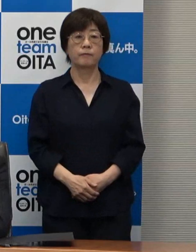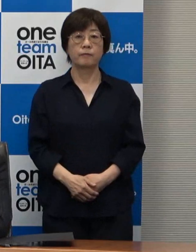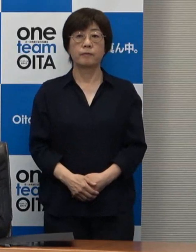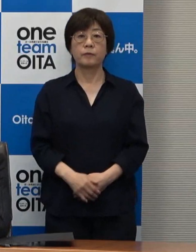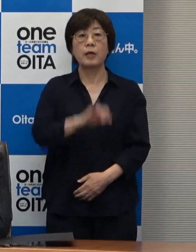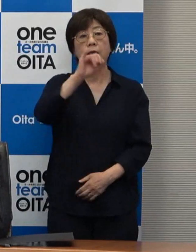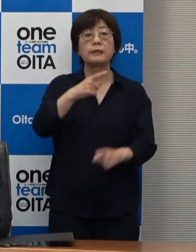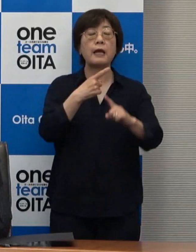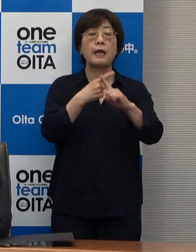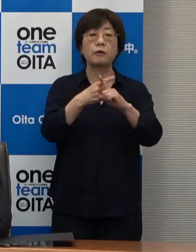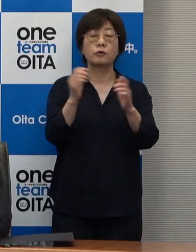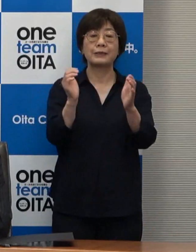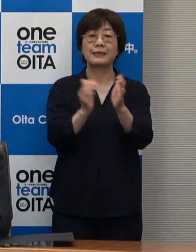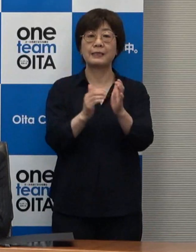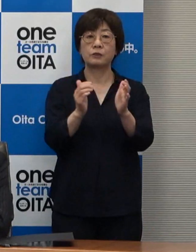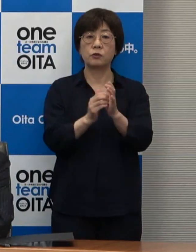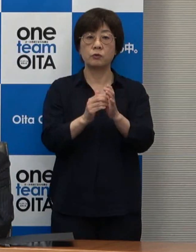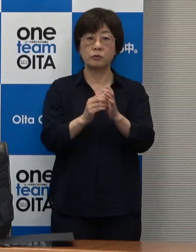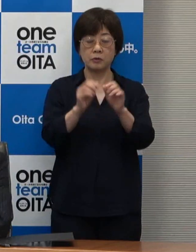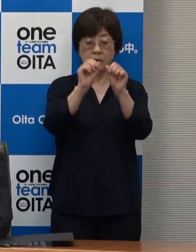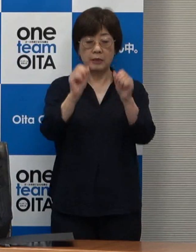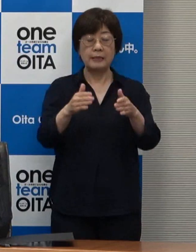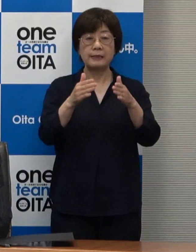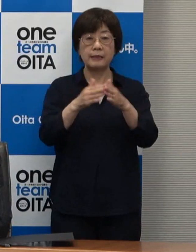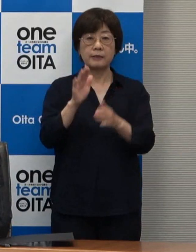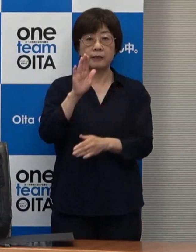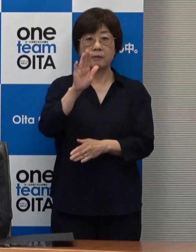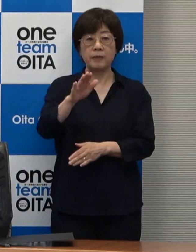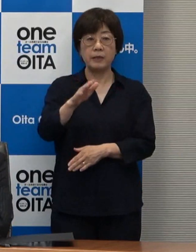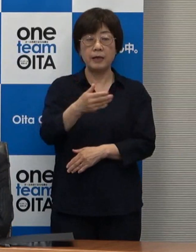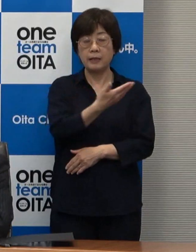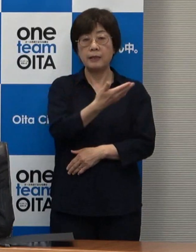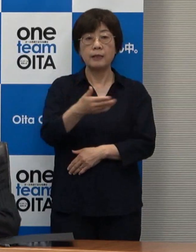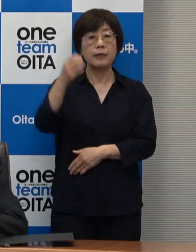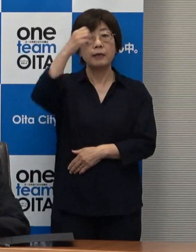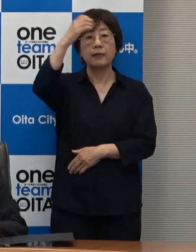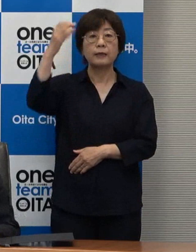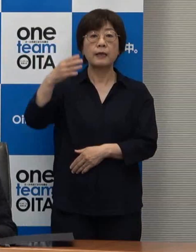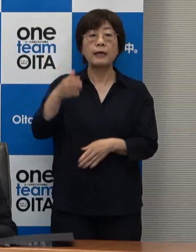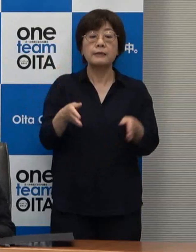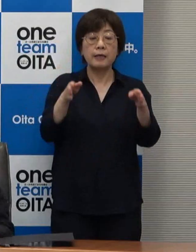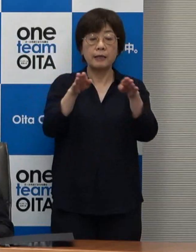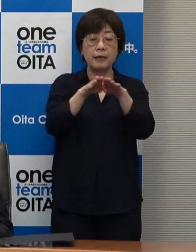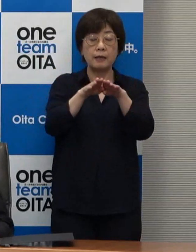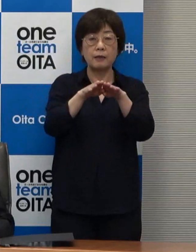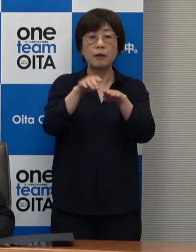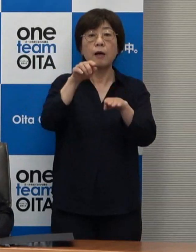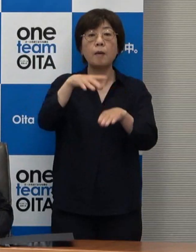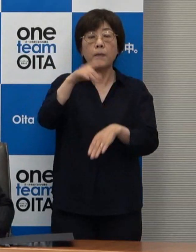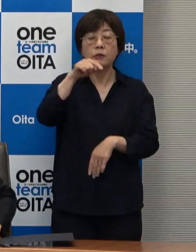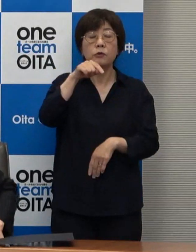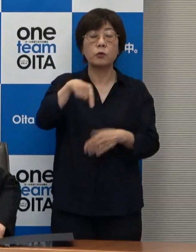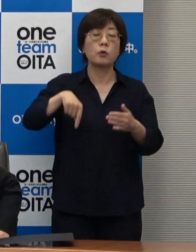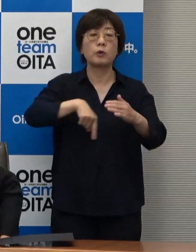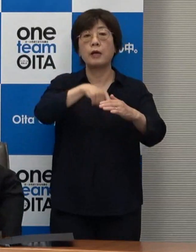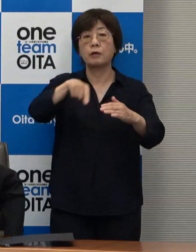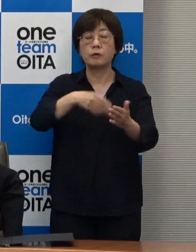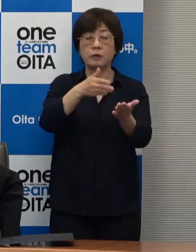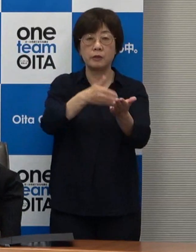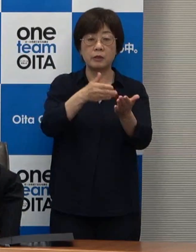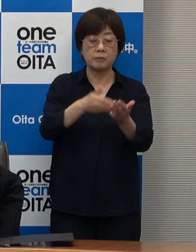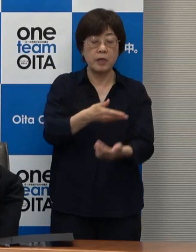JX 金属の関崎未来改正館、このことについて、これを先に、その